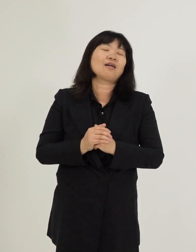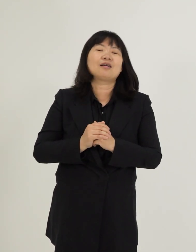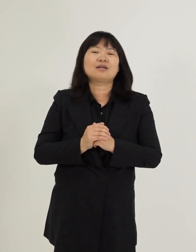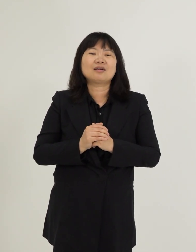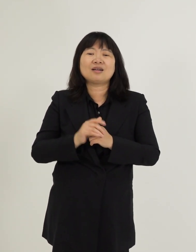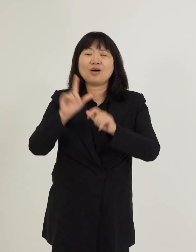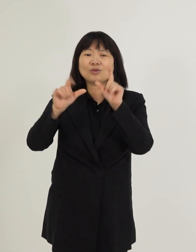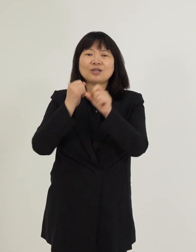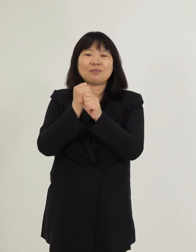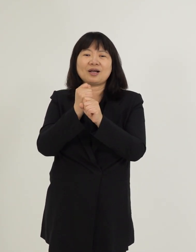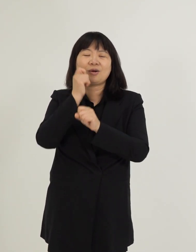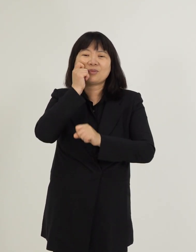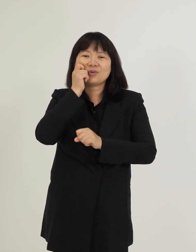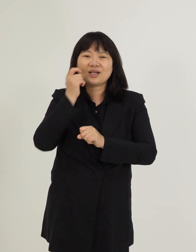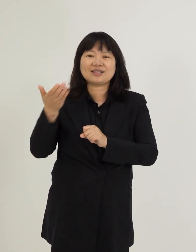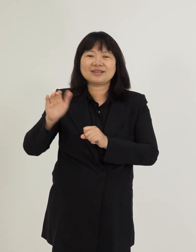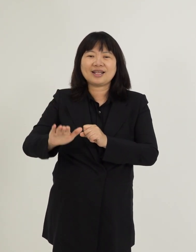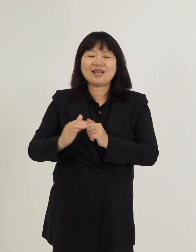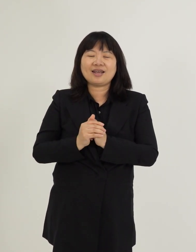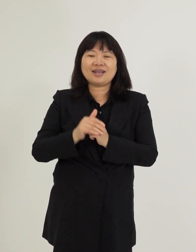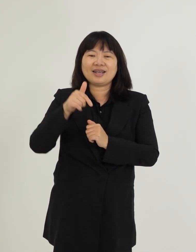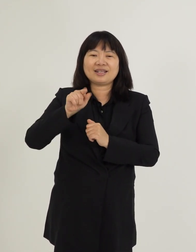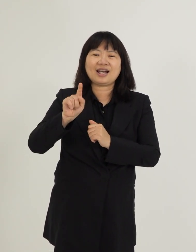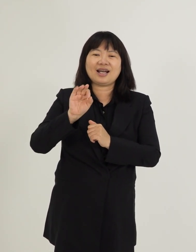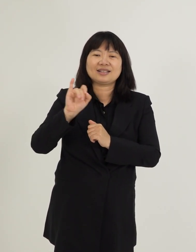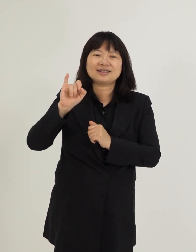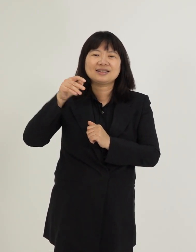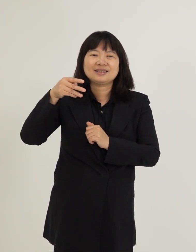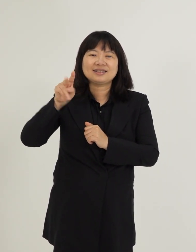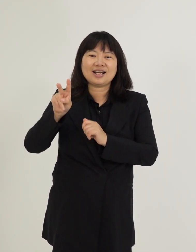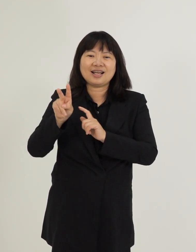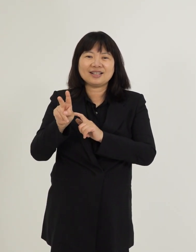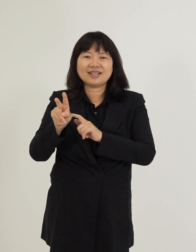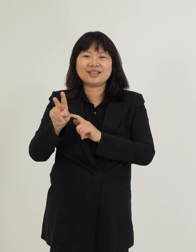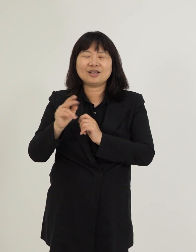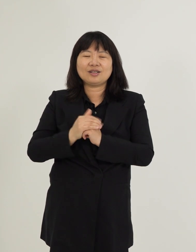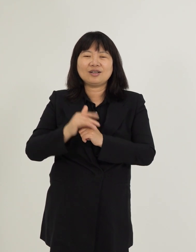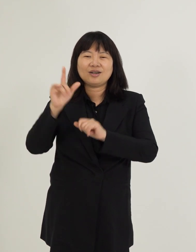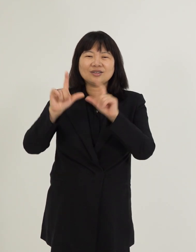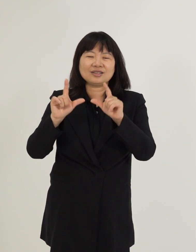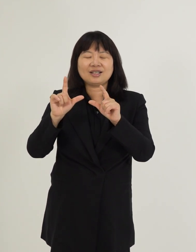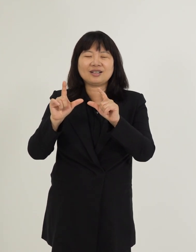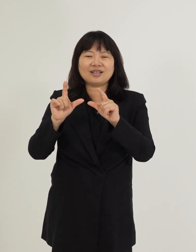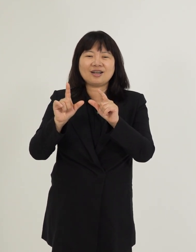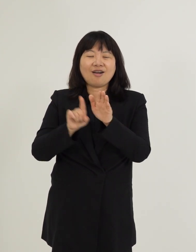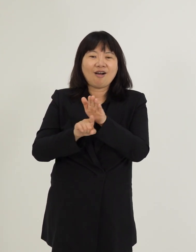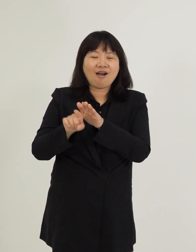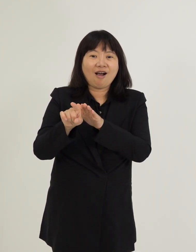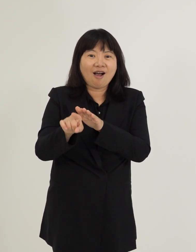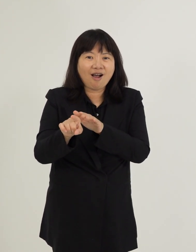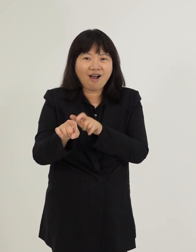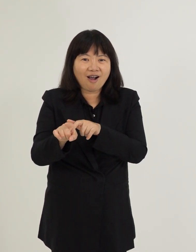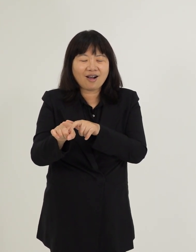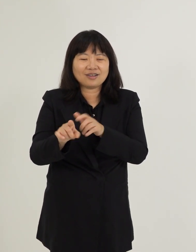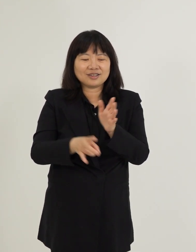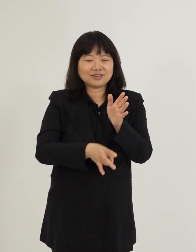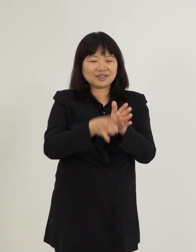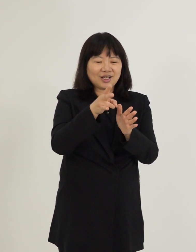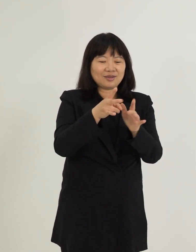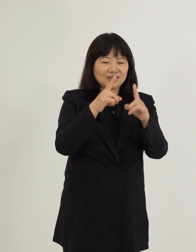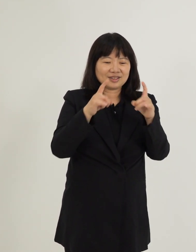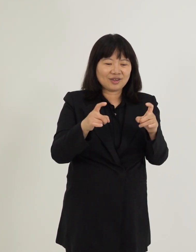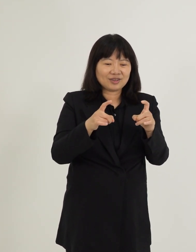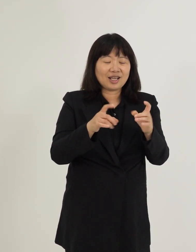형상을 만들 수도 없는데 그 가이사의 형상을 그린 군기를 앞세워서 예루살렘 성에 입성한다는